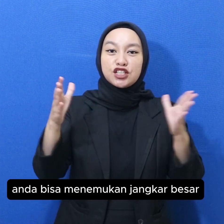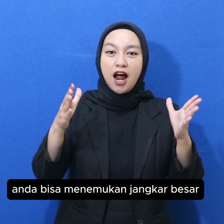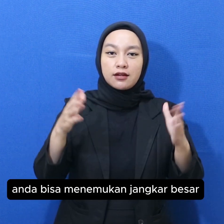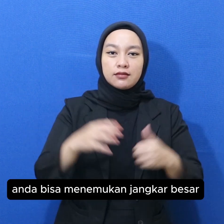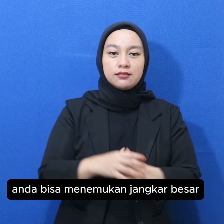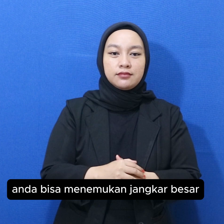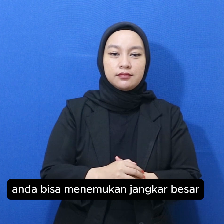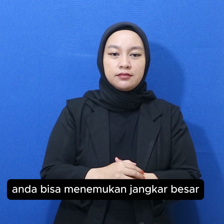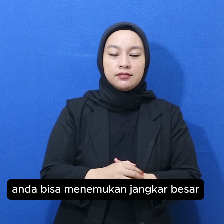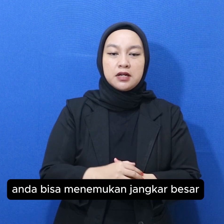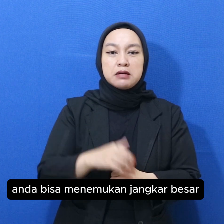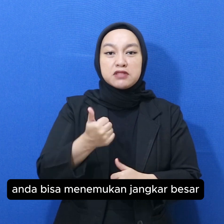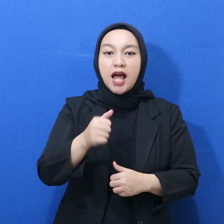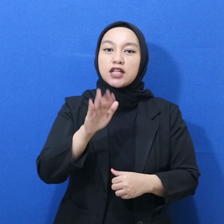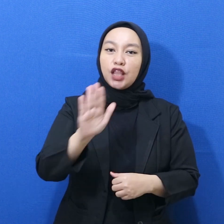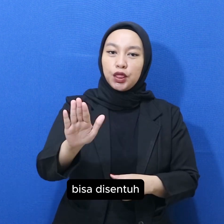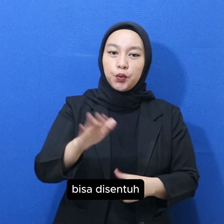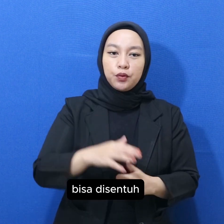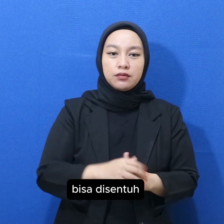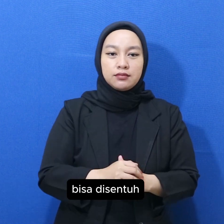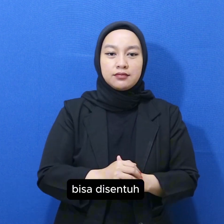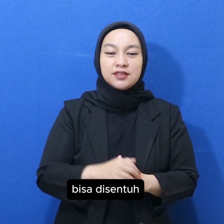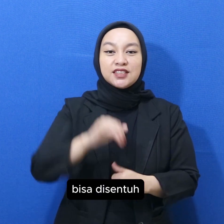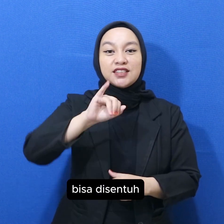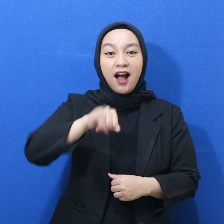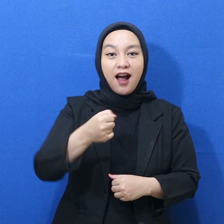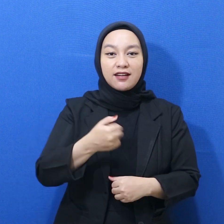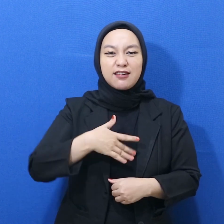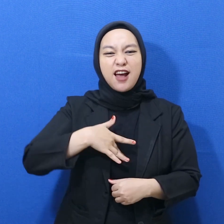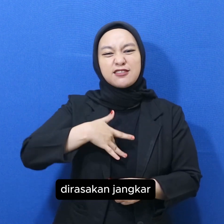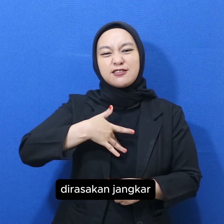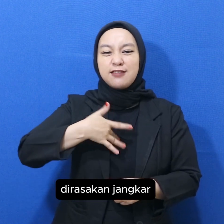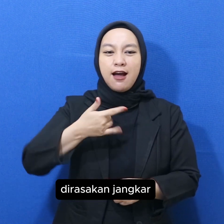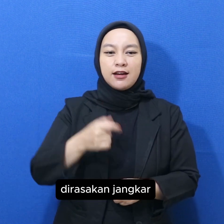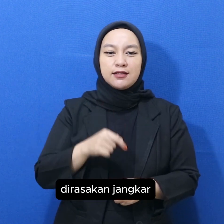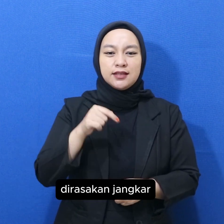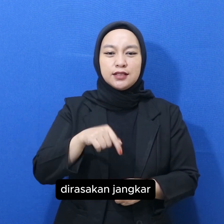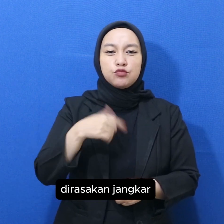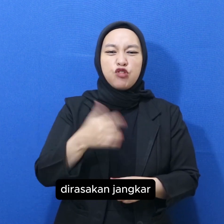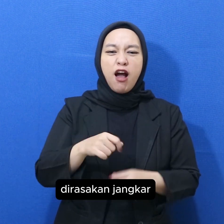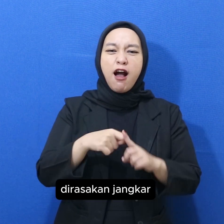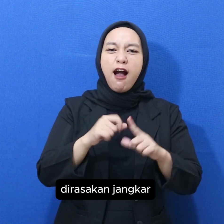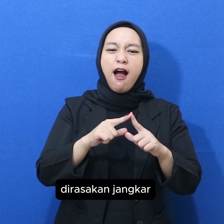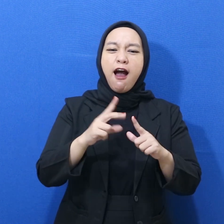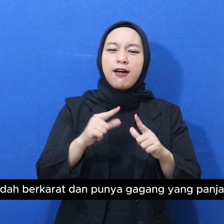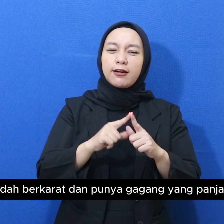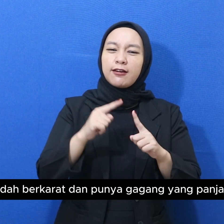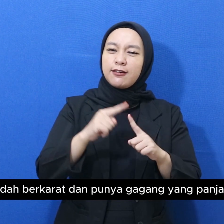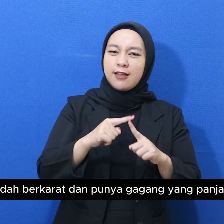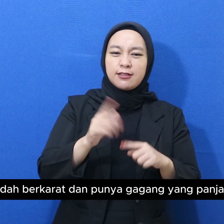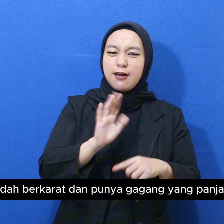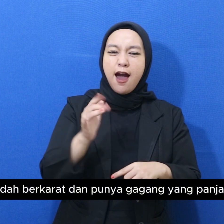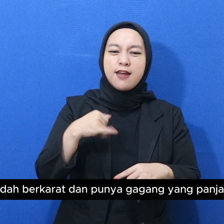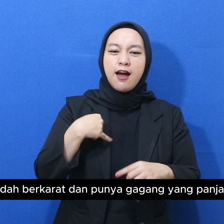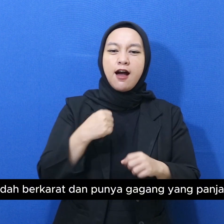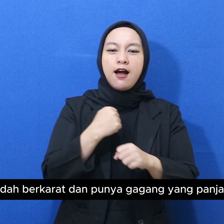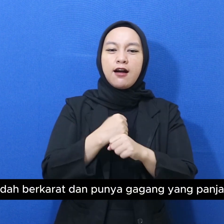besar. Bisa disentuh, dirasakan, jangkar ini sudah berkarat dan punya gagang yang